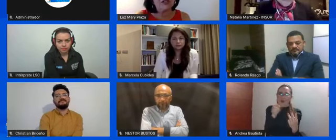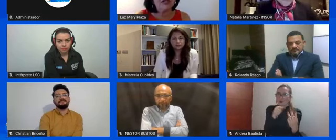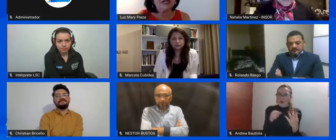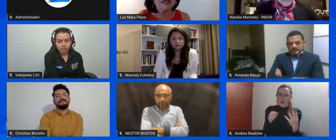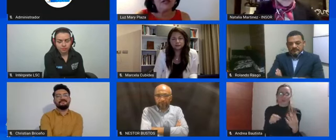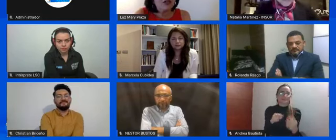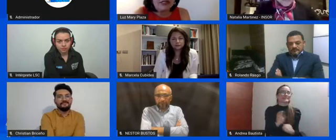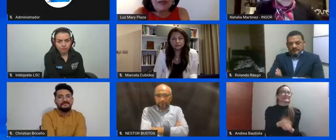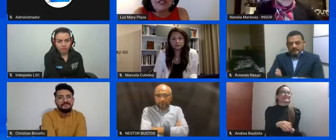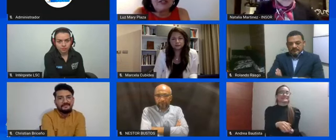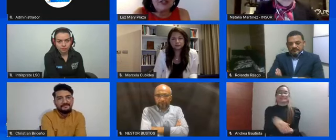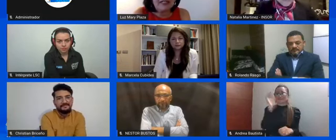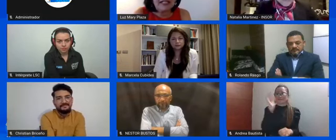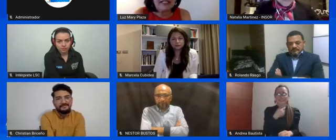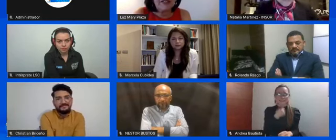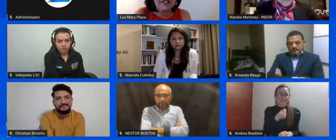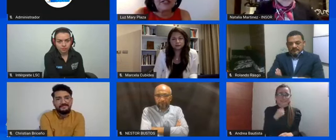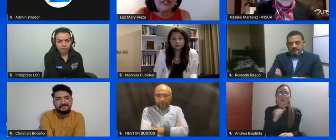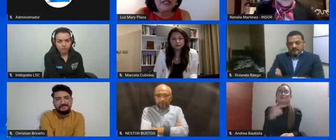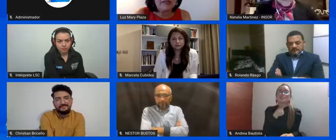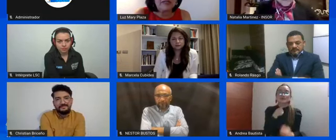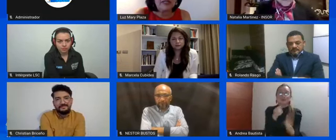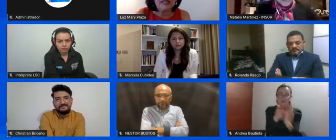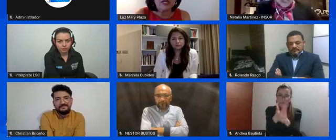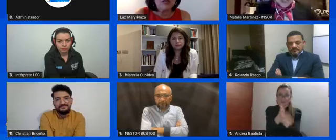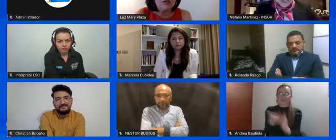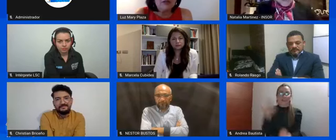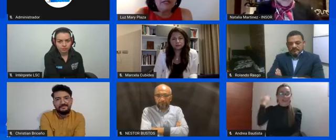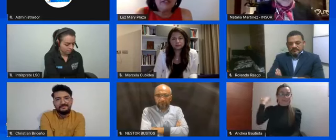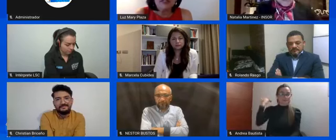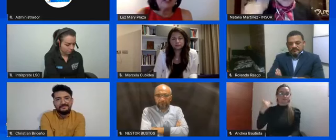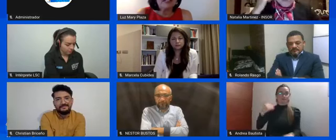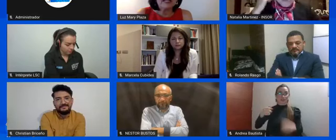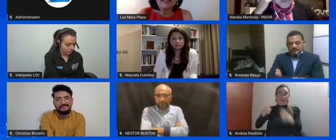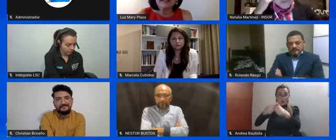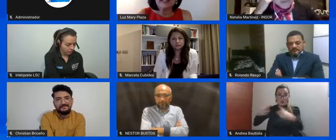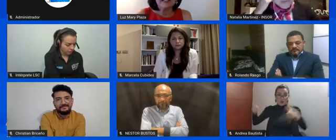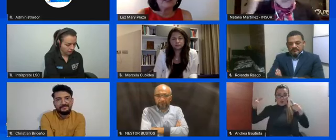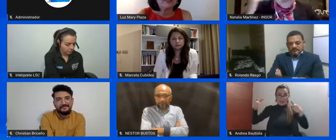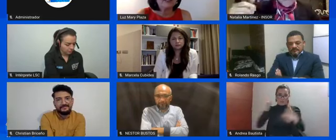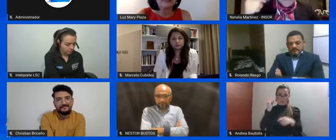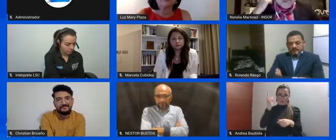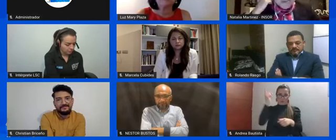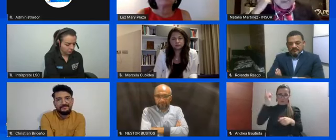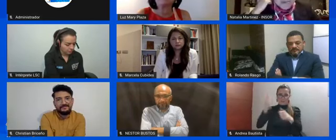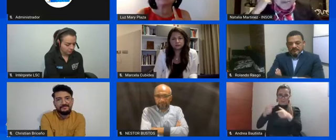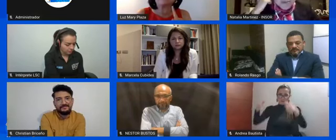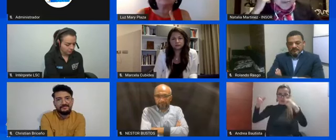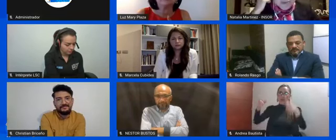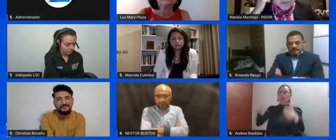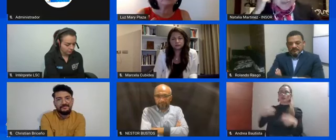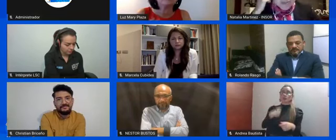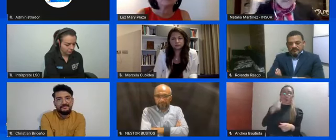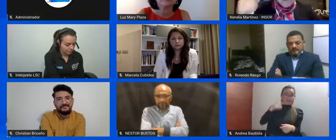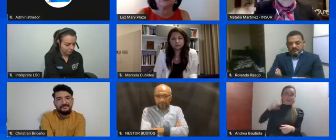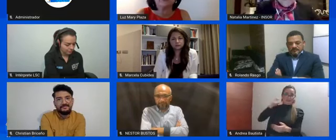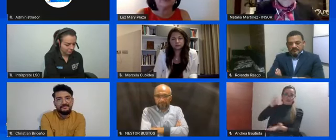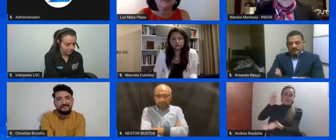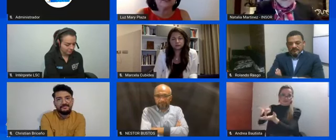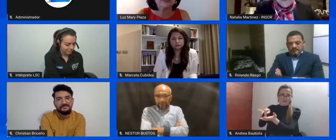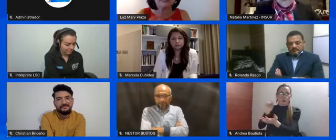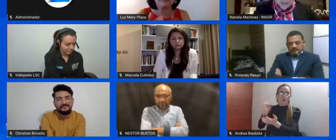pasó. Otra muy chistosa es que en el Congreso de la República hubo un momento en que yo tenía que estar en el Congreso de la República porque había un decreto que